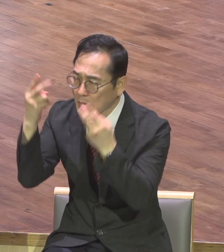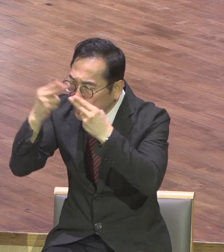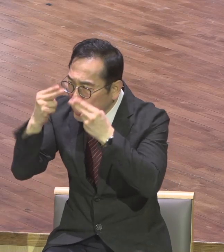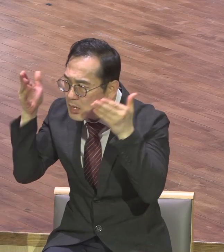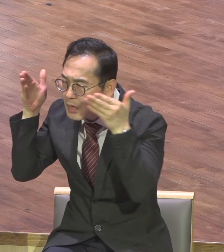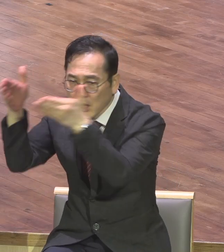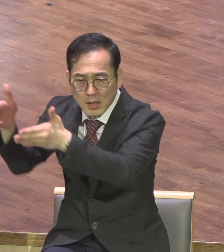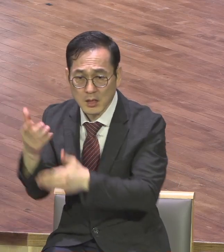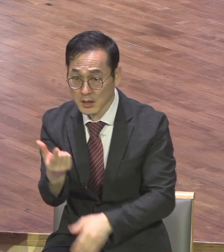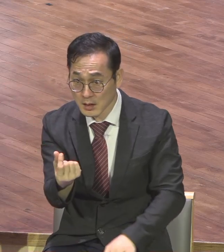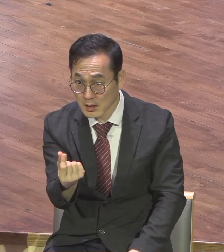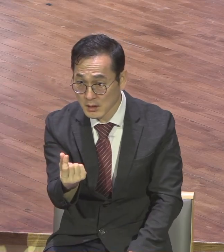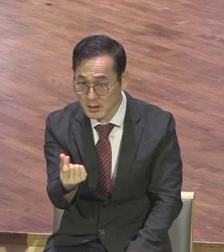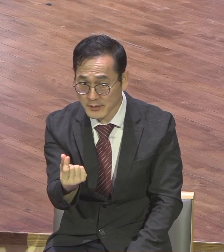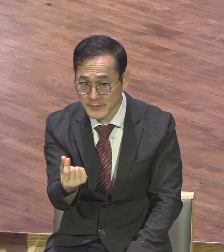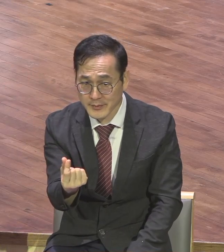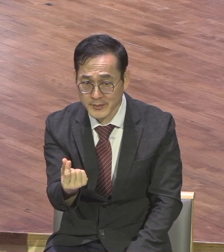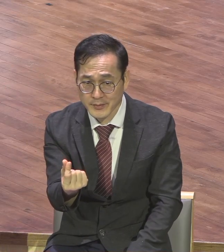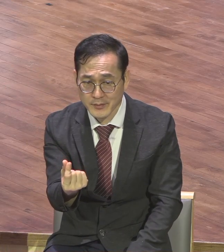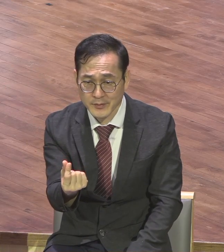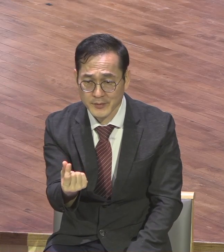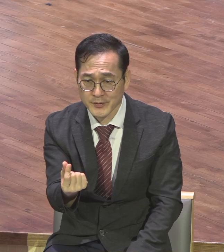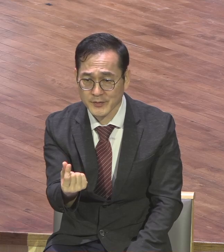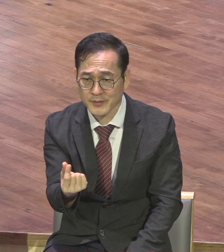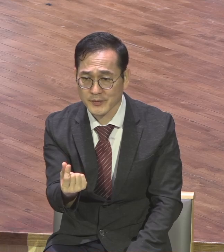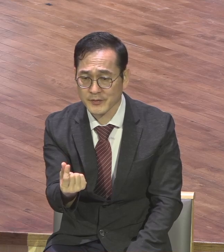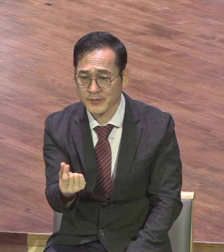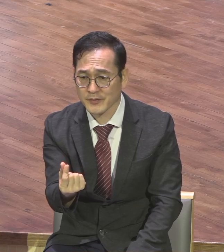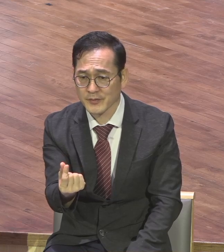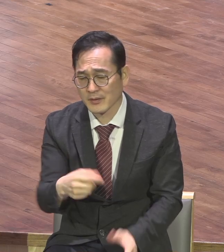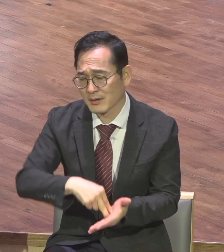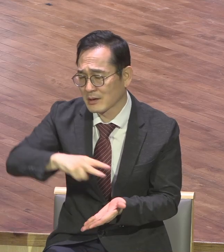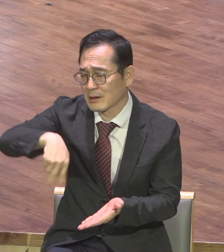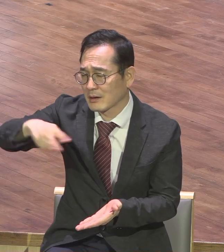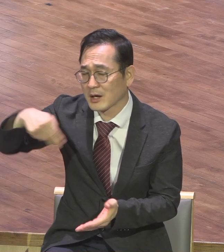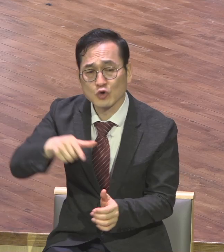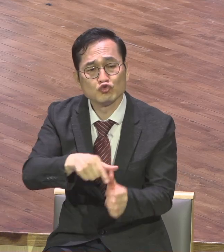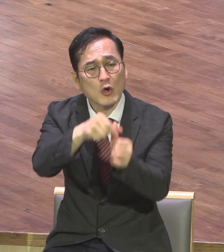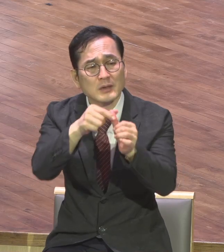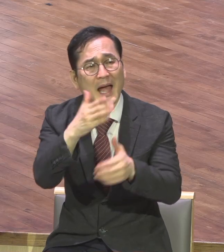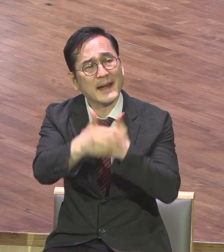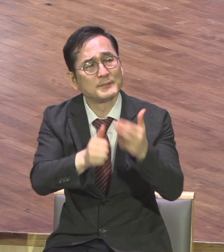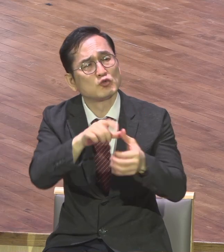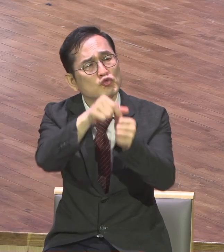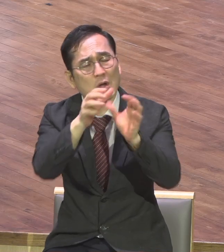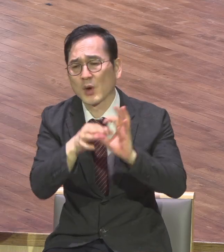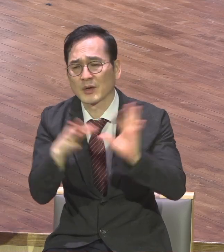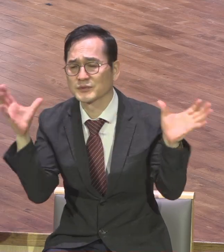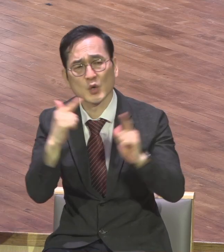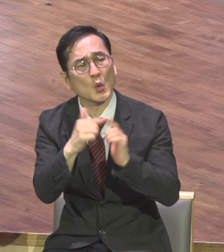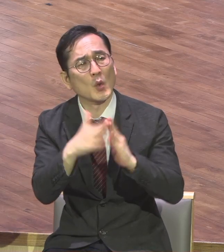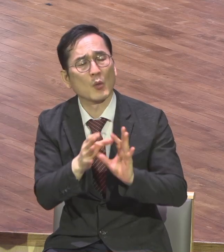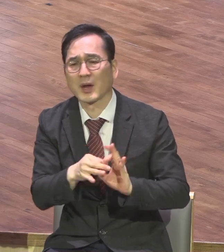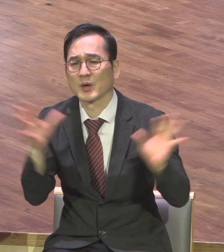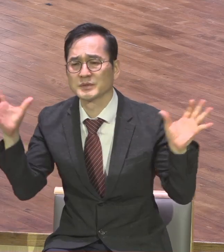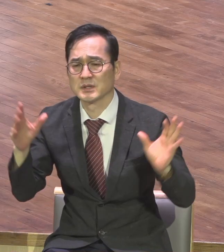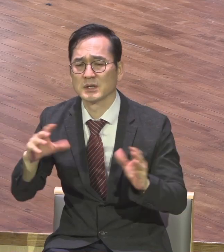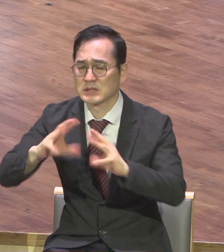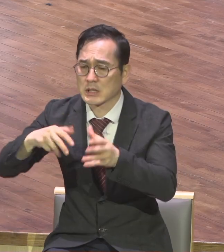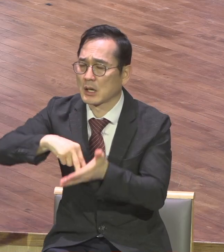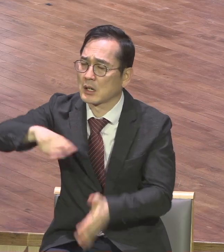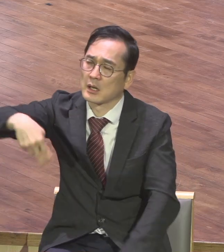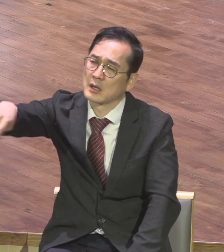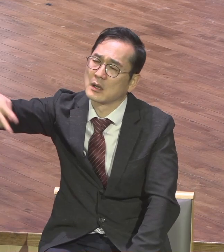없잖아요. 다 그렇게 불신자처럼 살았던, 전혀 구원과 상관없는, 전혀 교회와 상관없이 세상